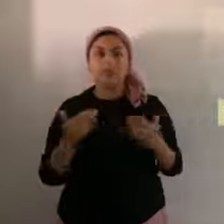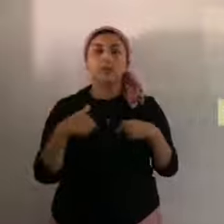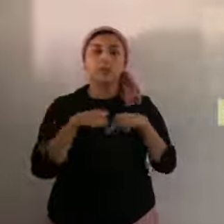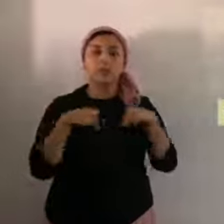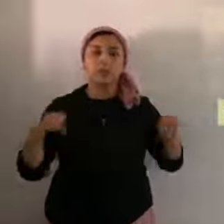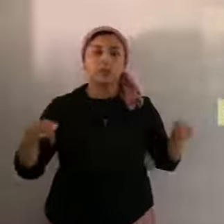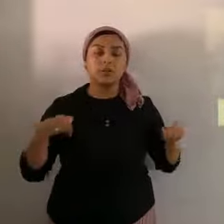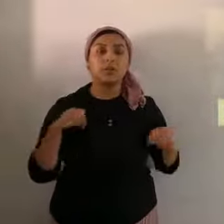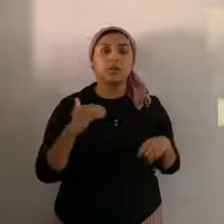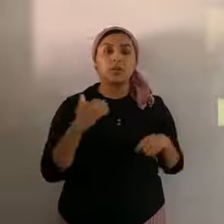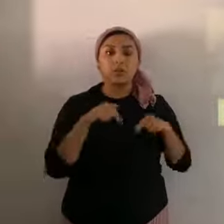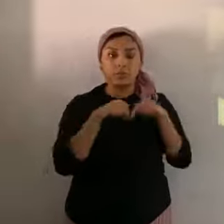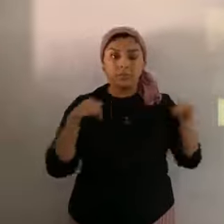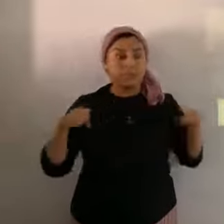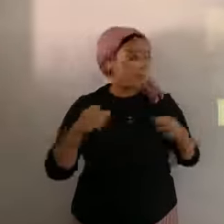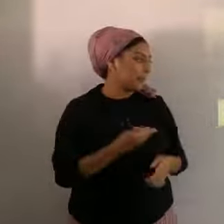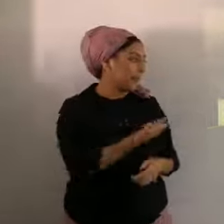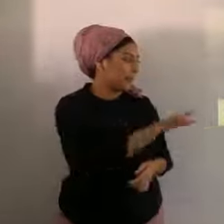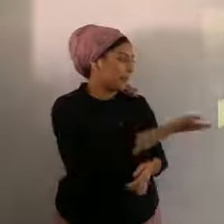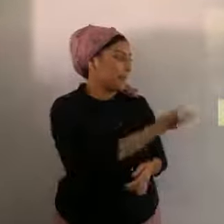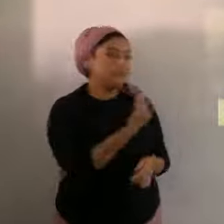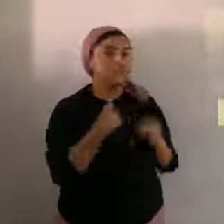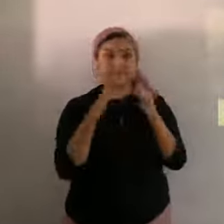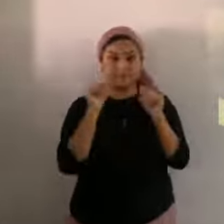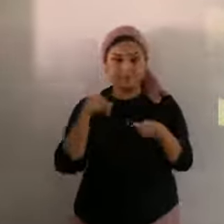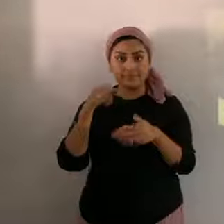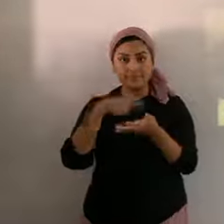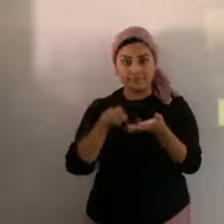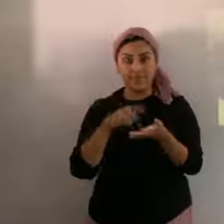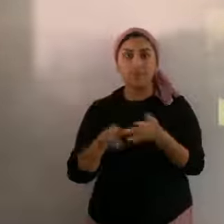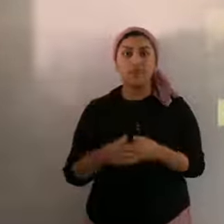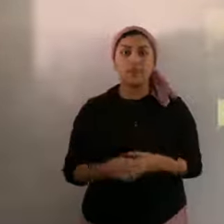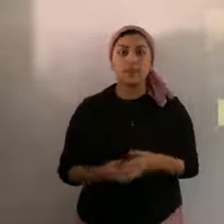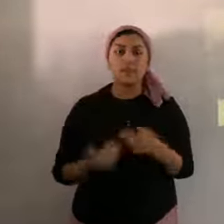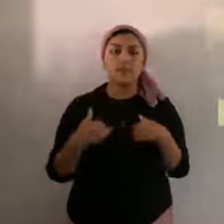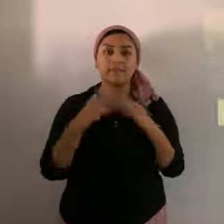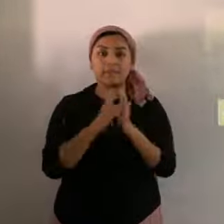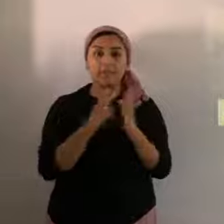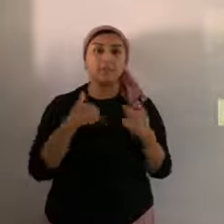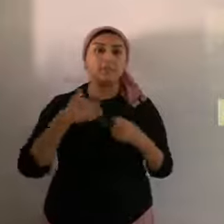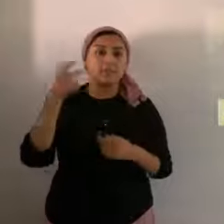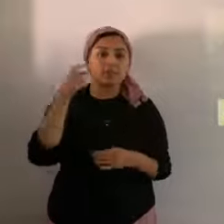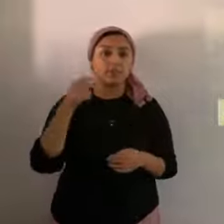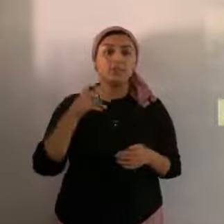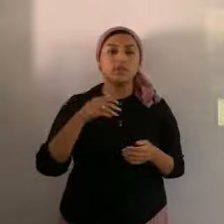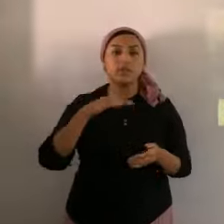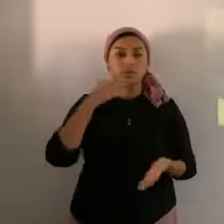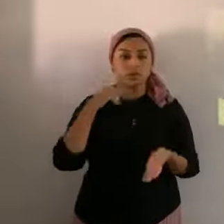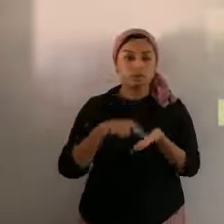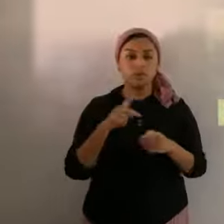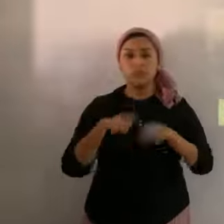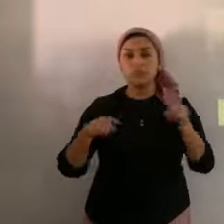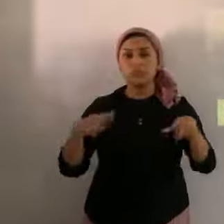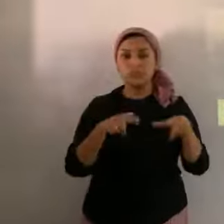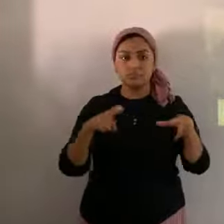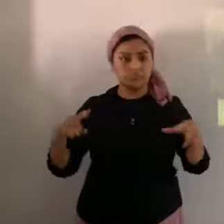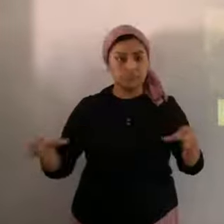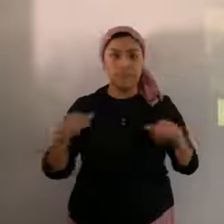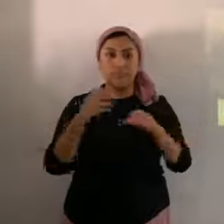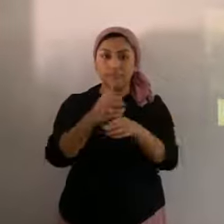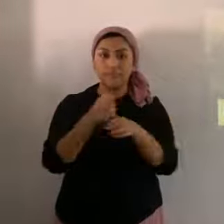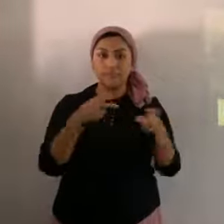están apareciendo en su pantalla los sitios en internet que puede usted consultar. Hay videos, audios, apuntes en varios idiomas. Se